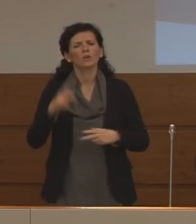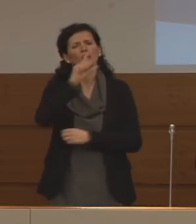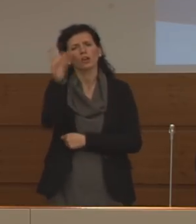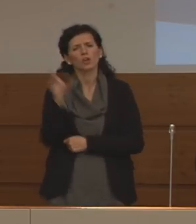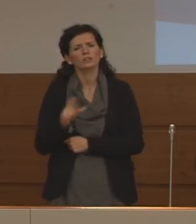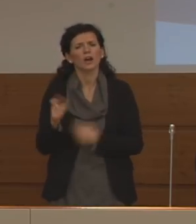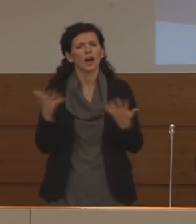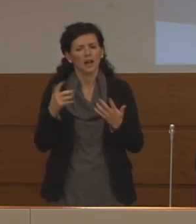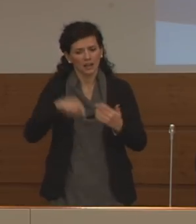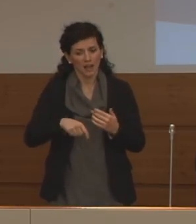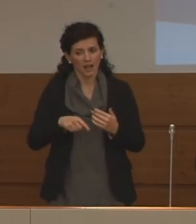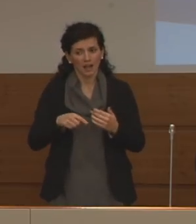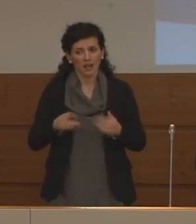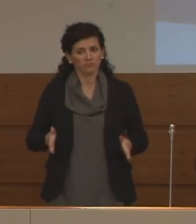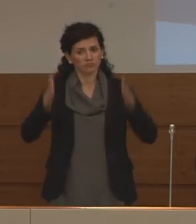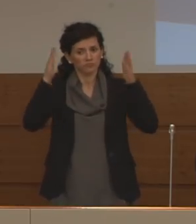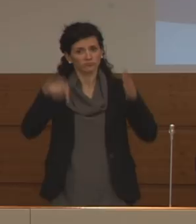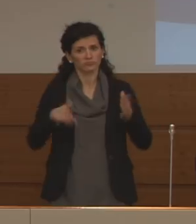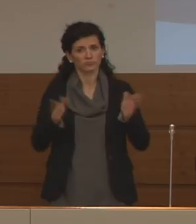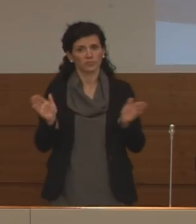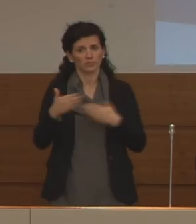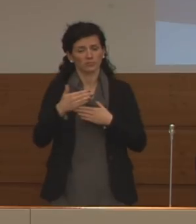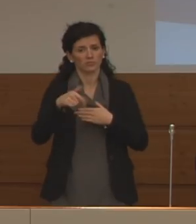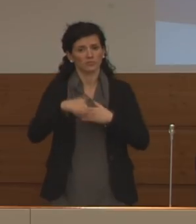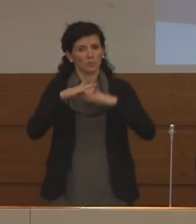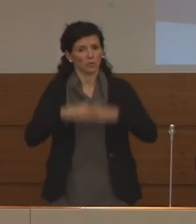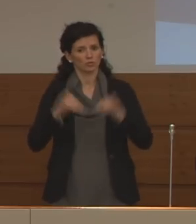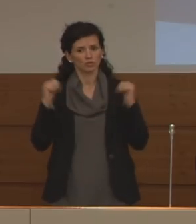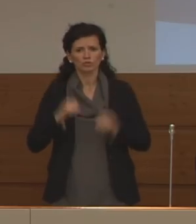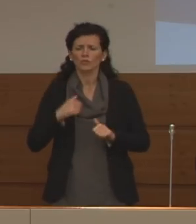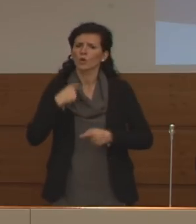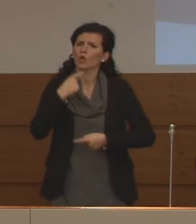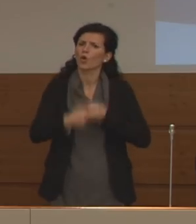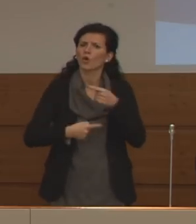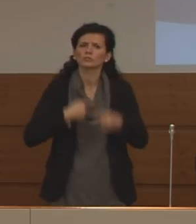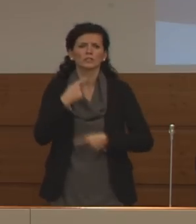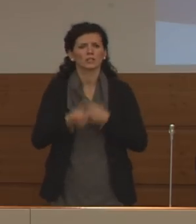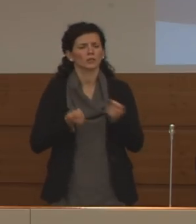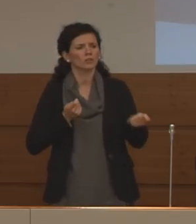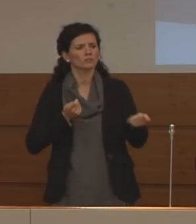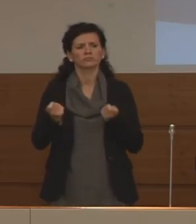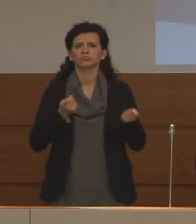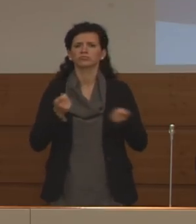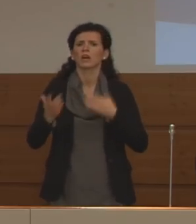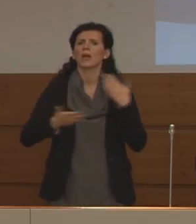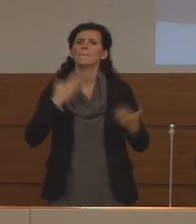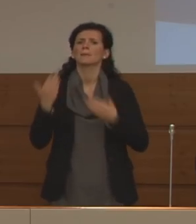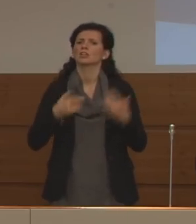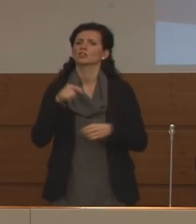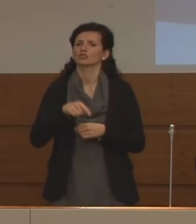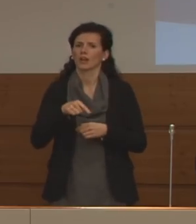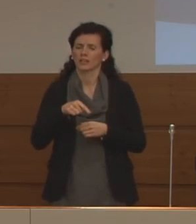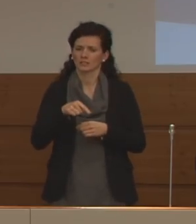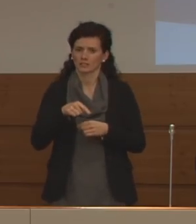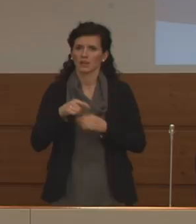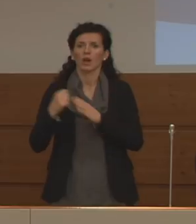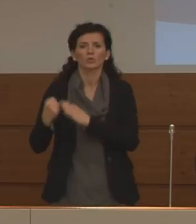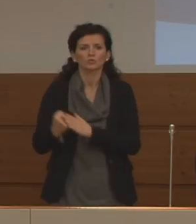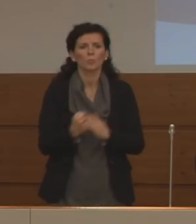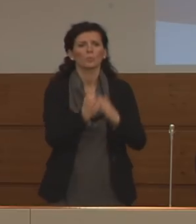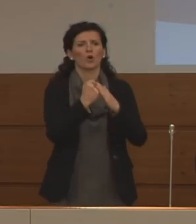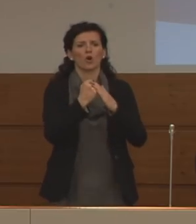continuerà a gestire ea garantire alla gestione dell'emergenza tutto il supporto